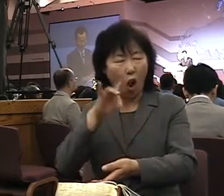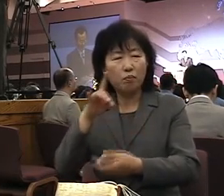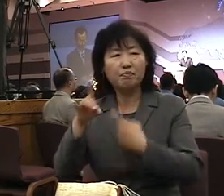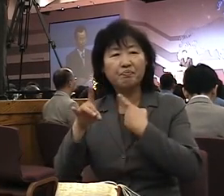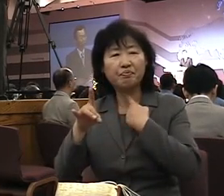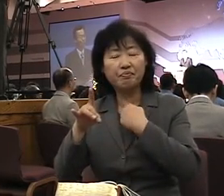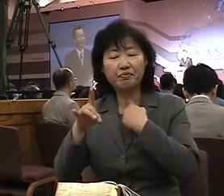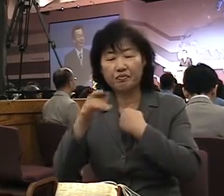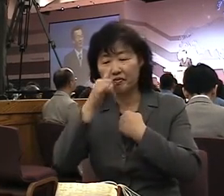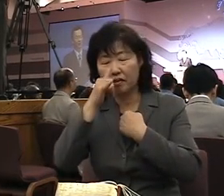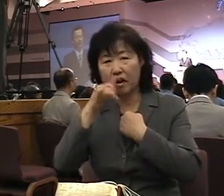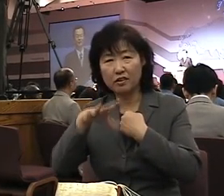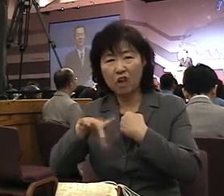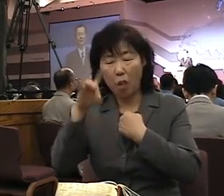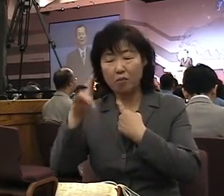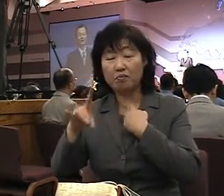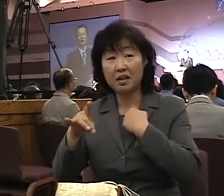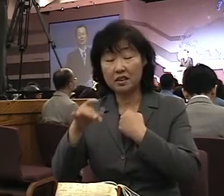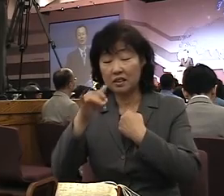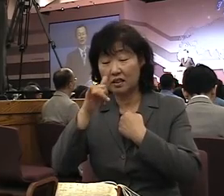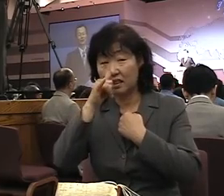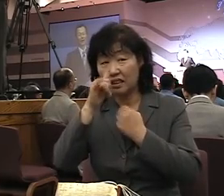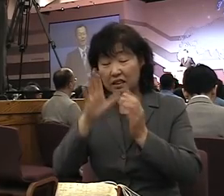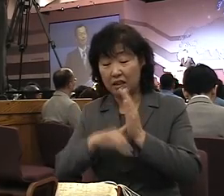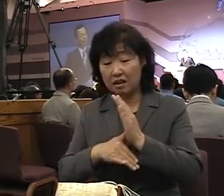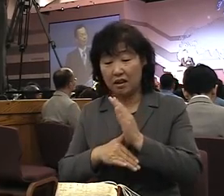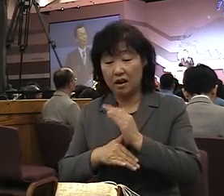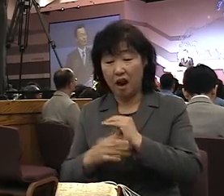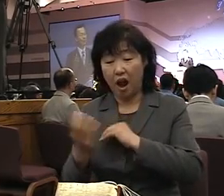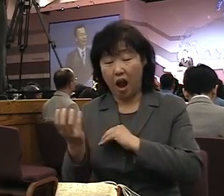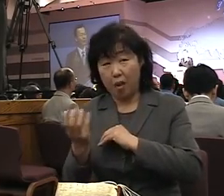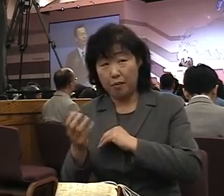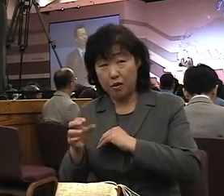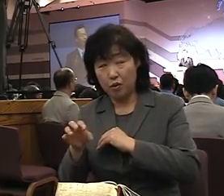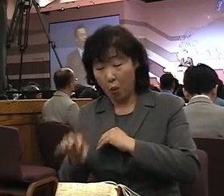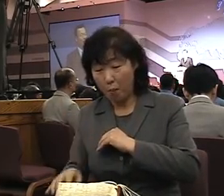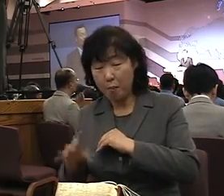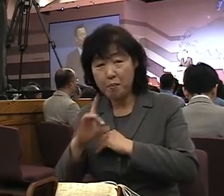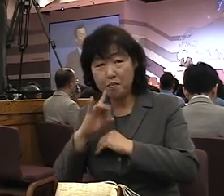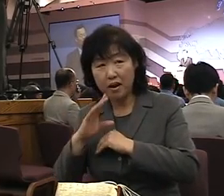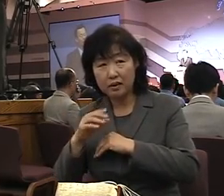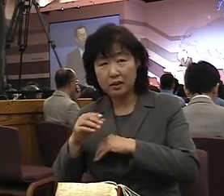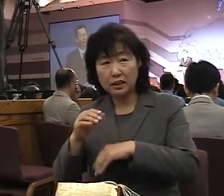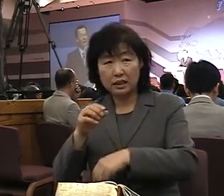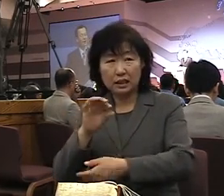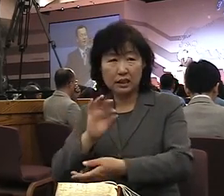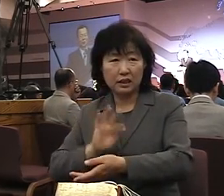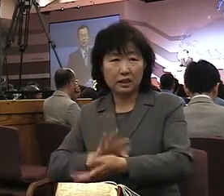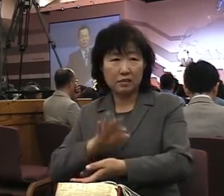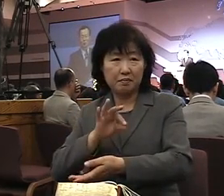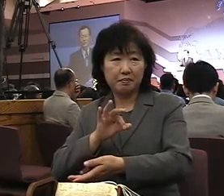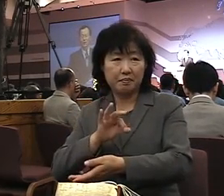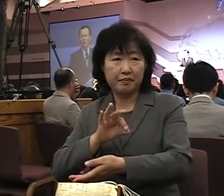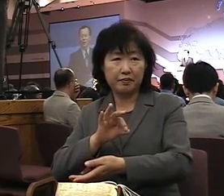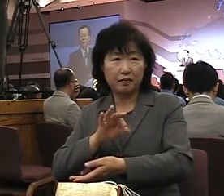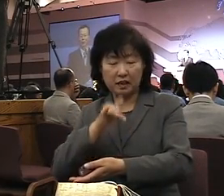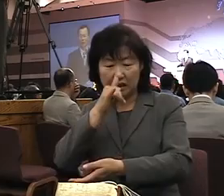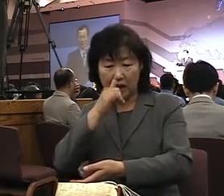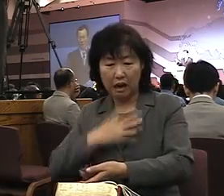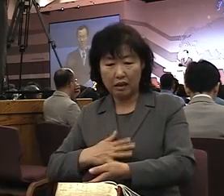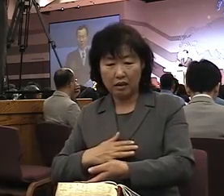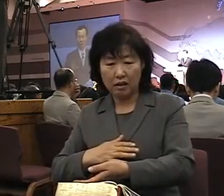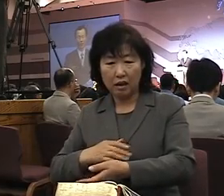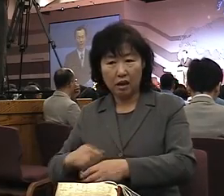맞는데 침을 그때 처음 맞았을 때는 저는 그 아픈 곳에만 침을 놓을 줄 알았는데 다친 곳과